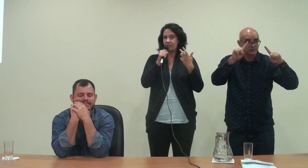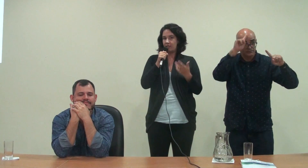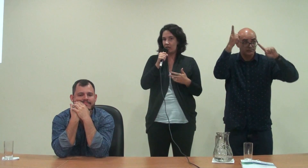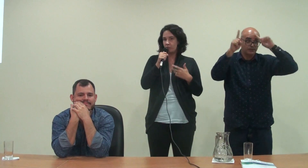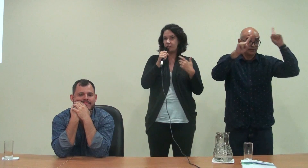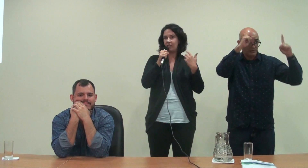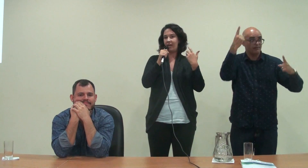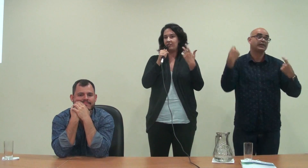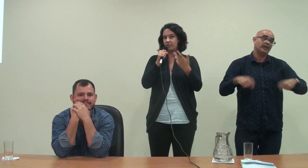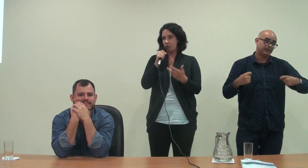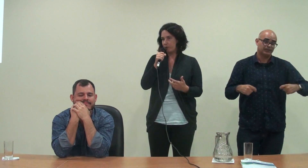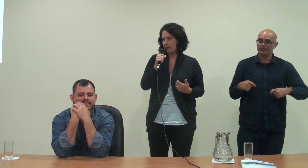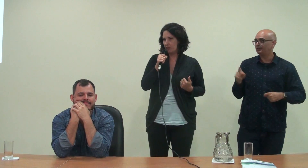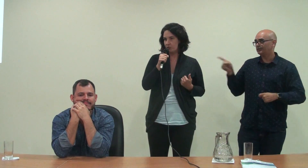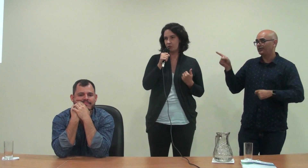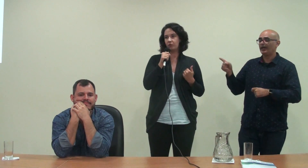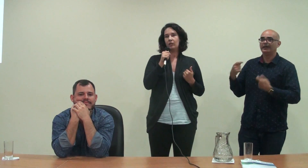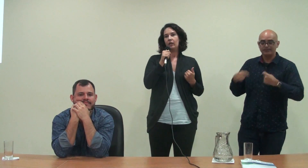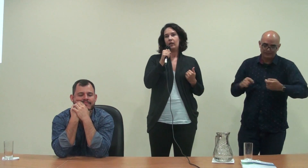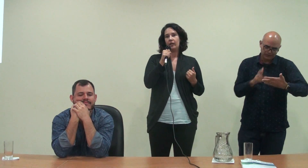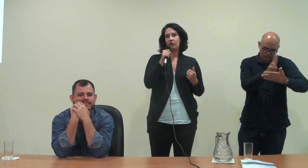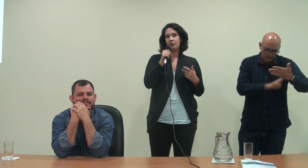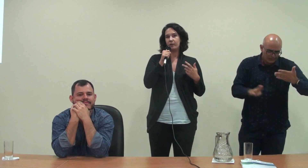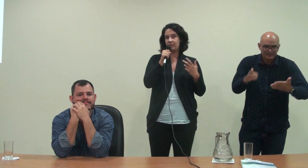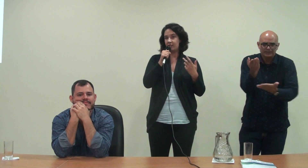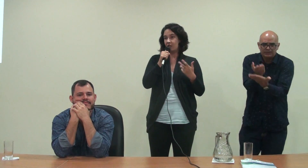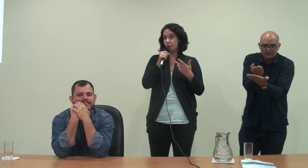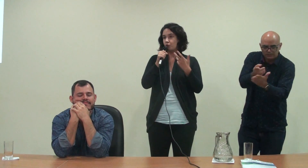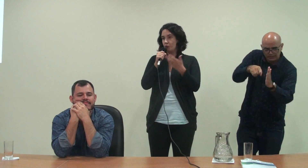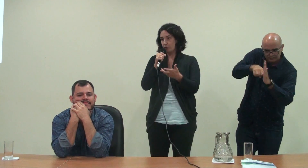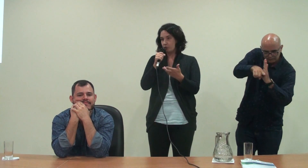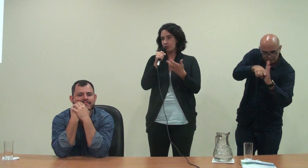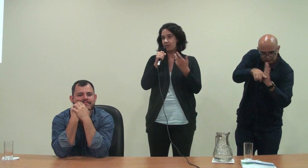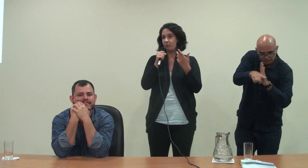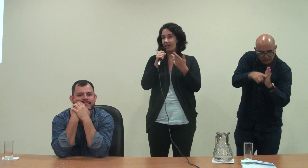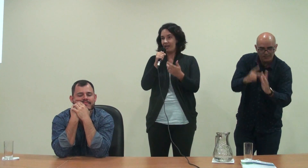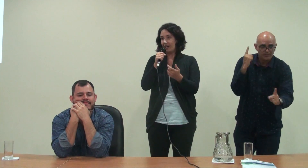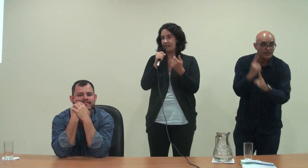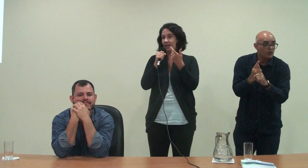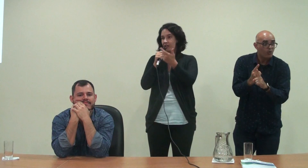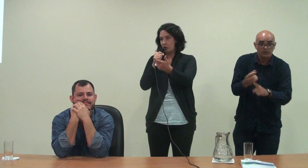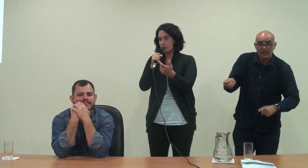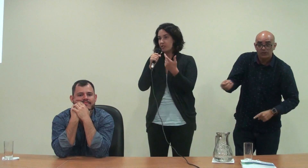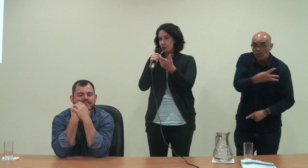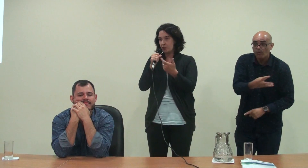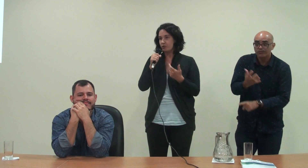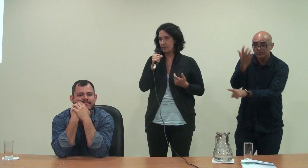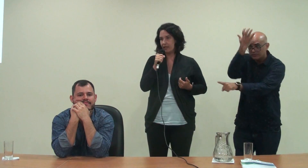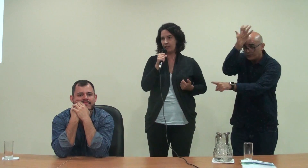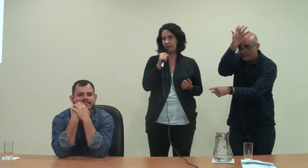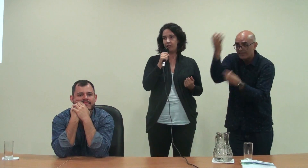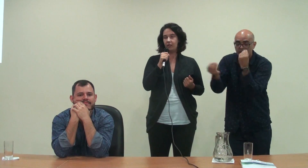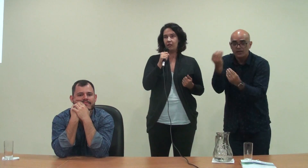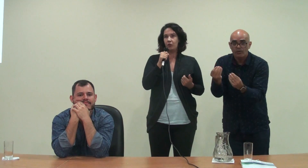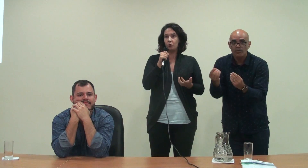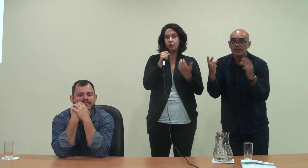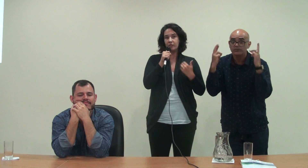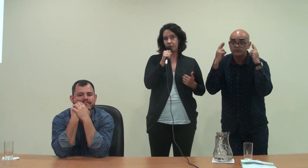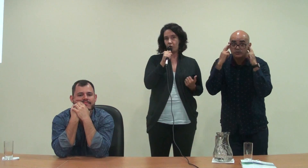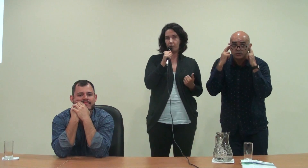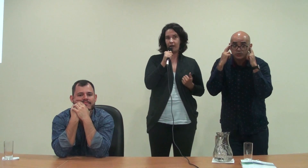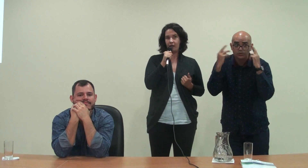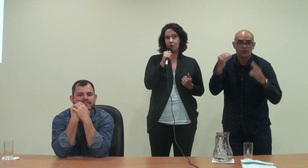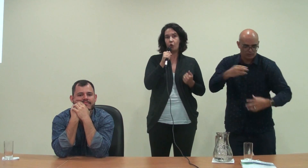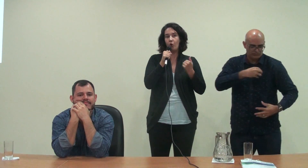nós precisamos redescobrir isso, e nós precisamos juntos trabalhar ele com os sentidos dele,